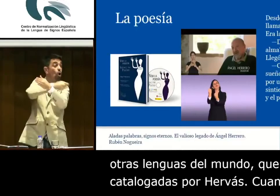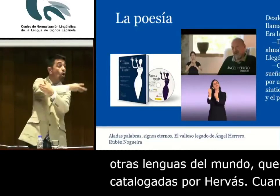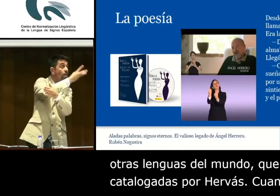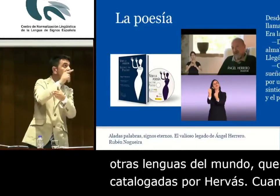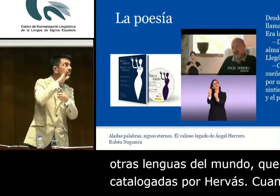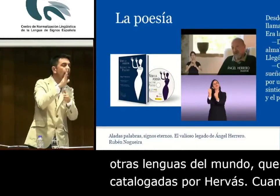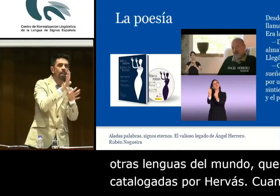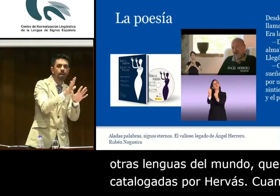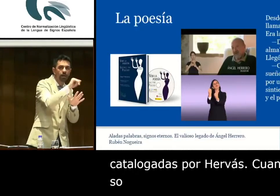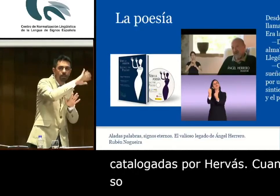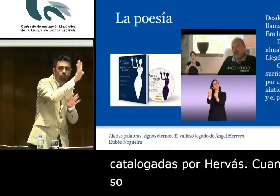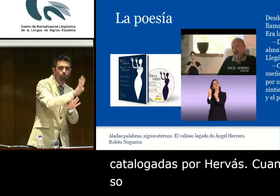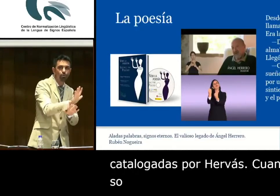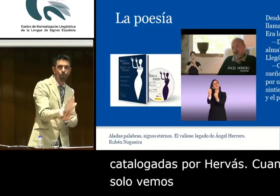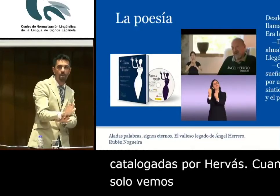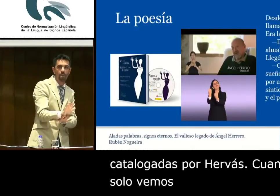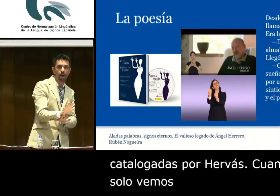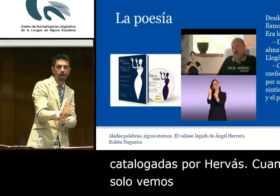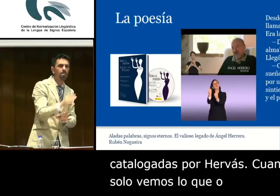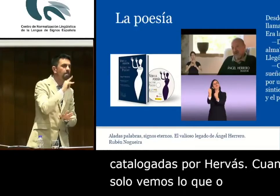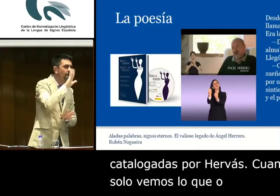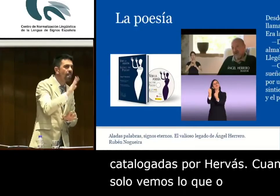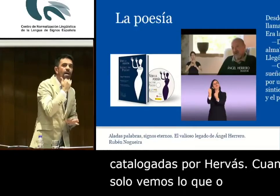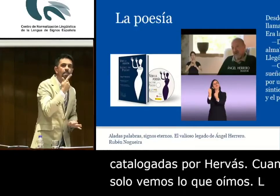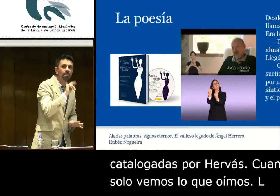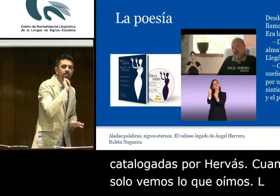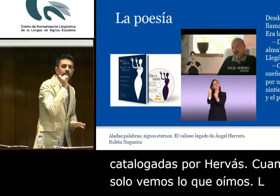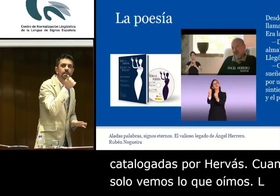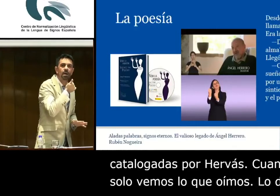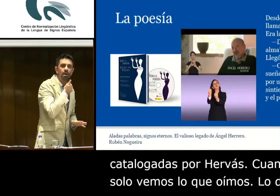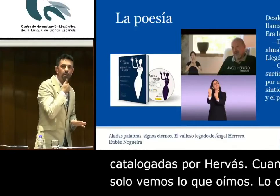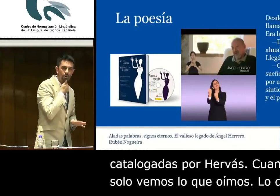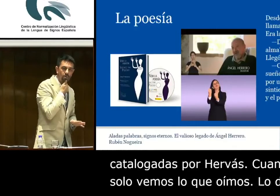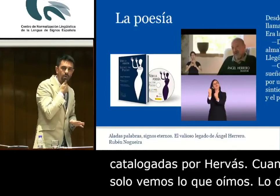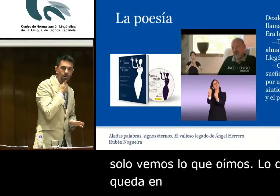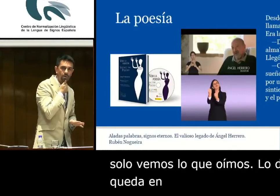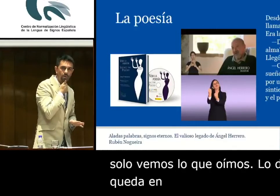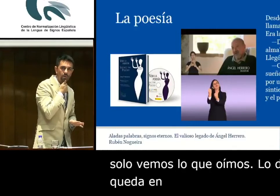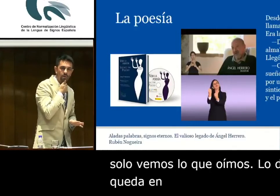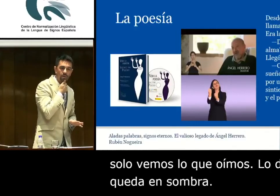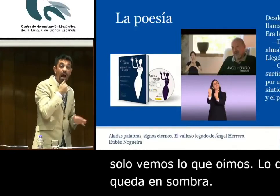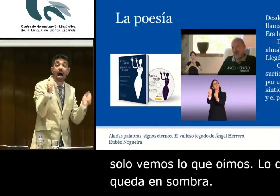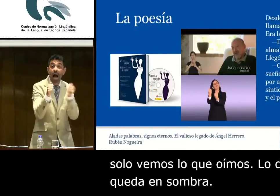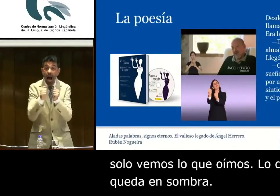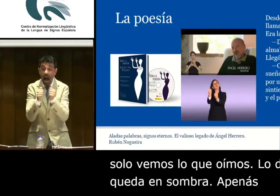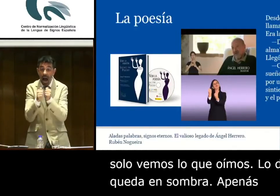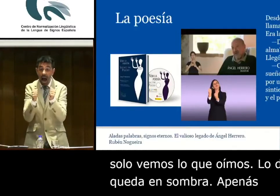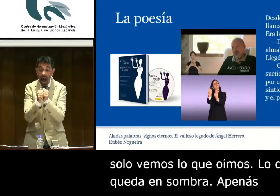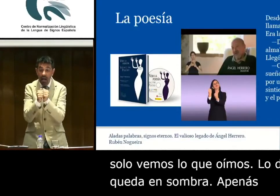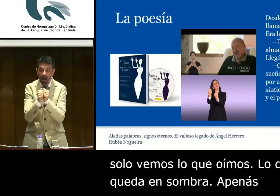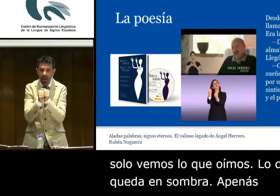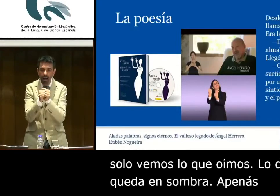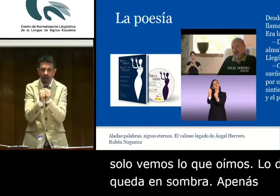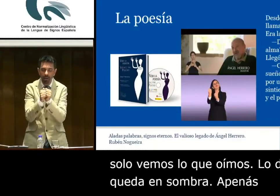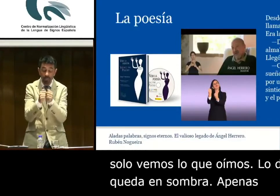sombra, apenas inquietante. El profesor Herrero quedó prendado del hallazgo de